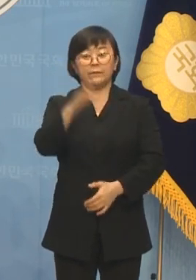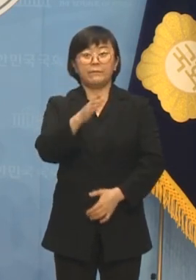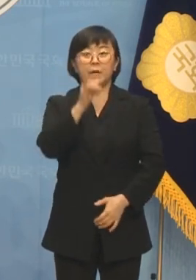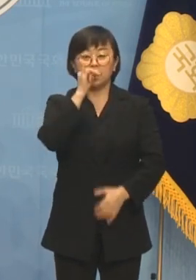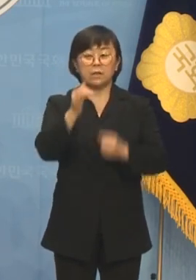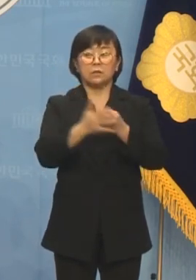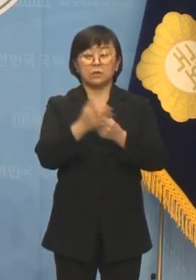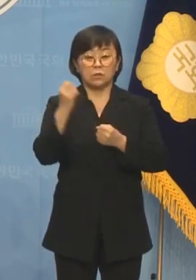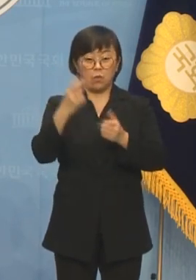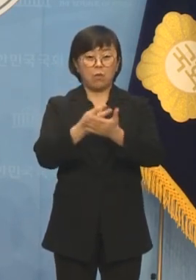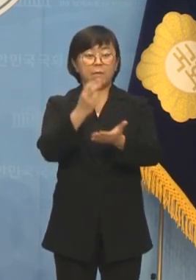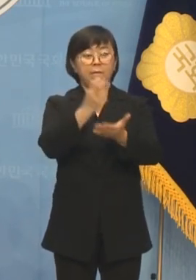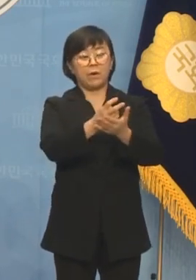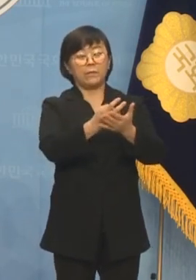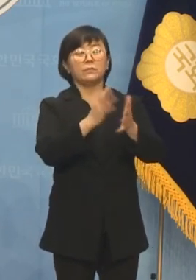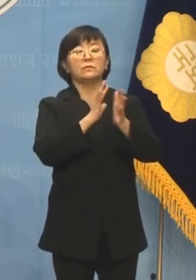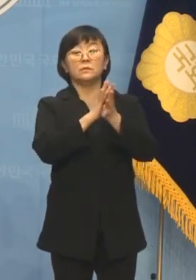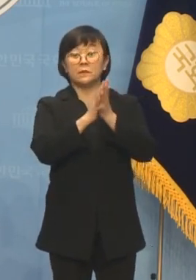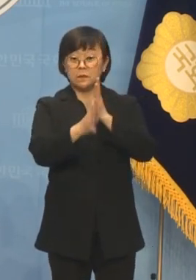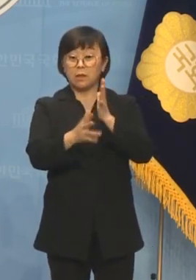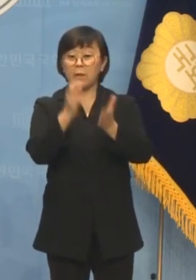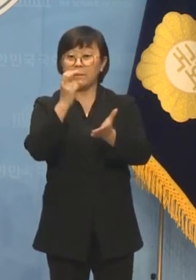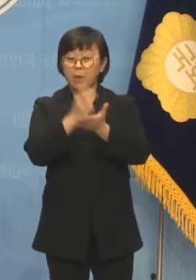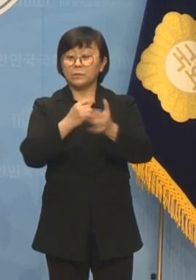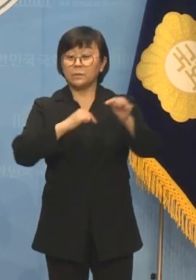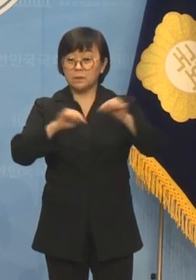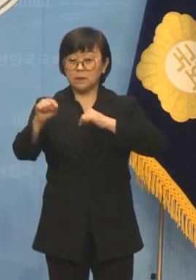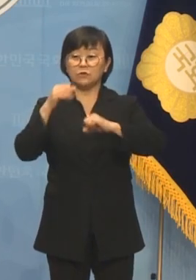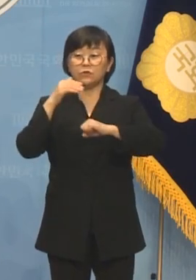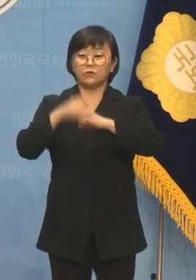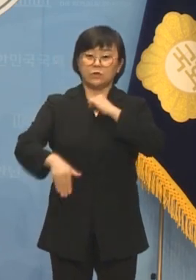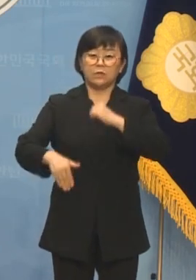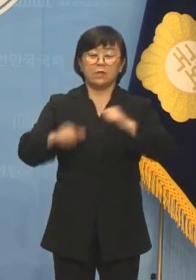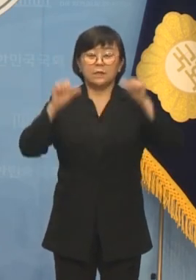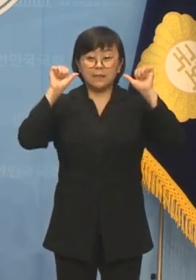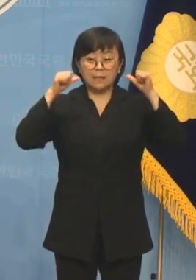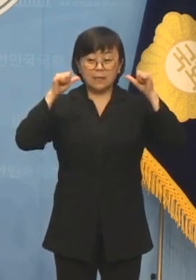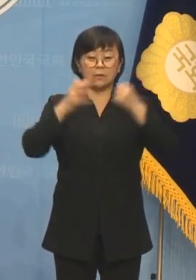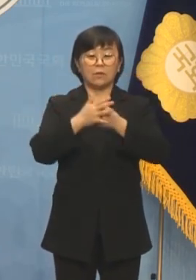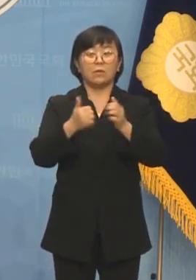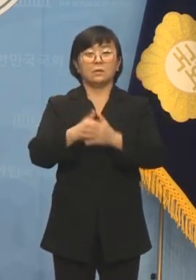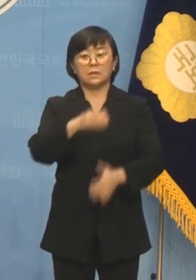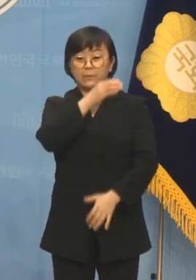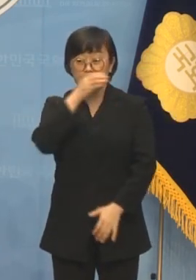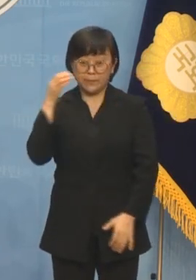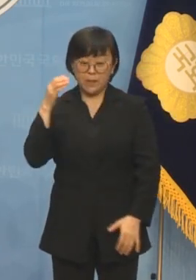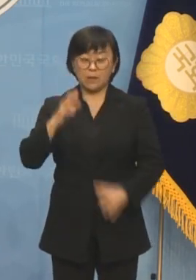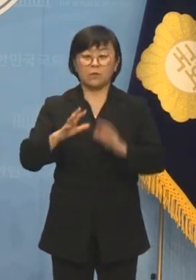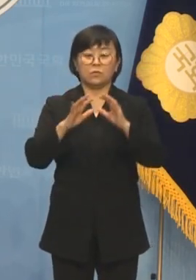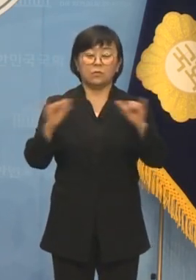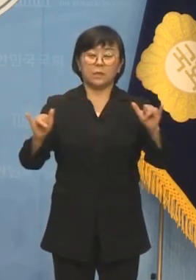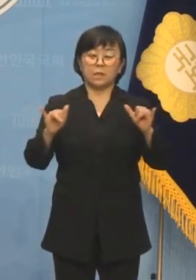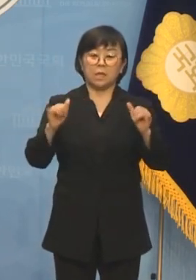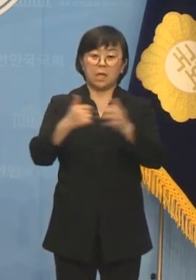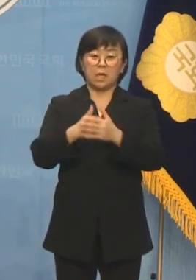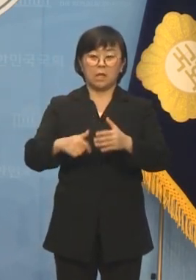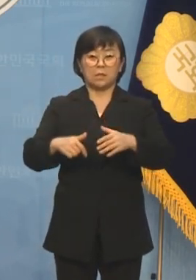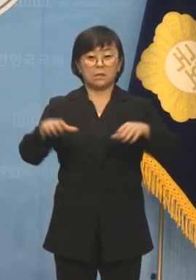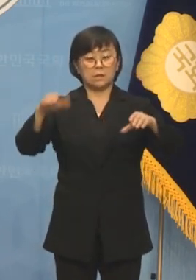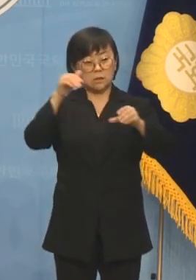또한 사법 질서와 법치주의를 롱하면서 감히 국민께